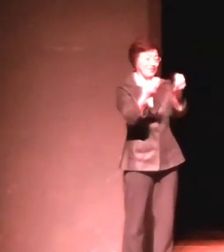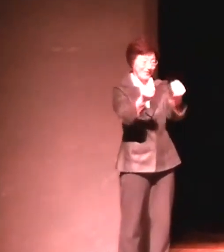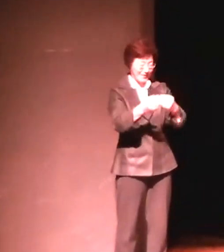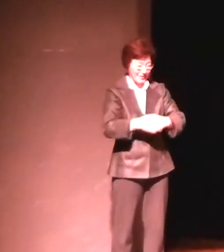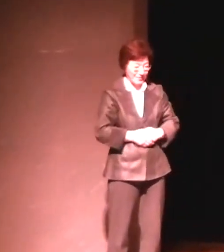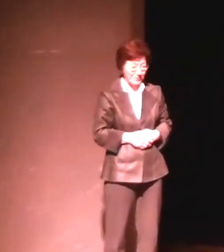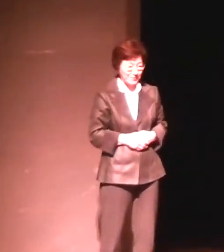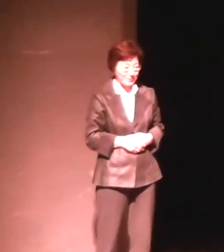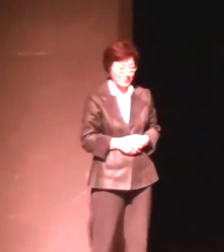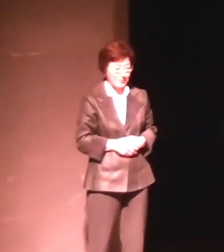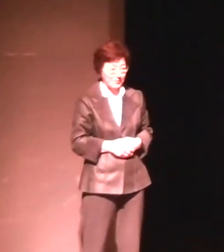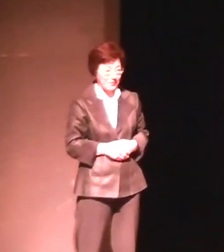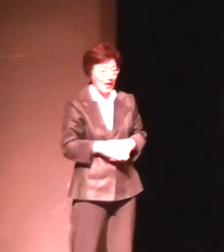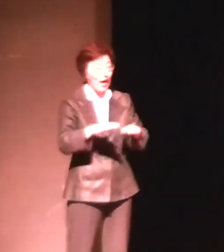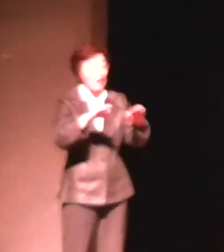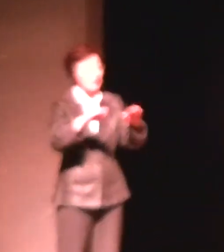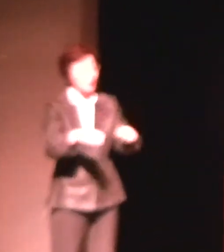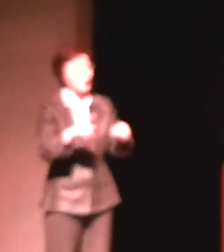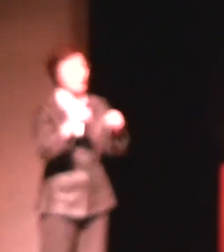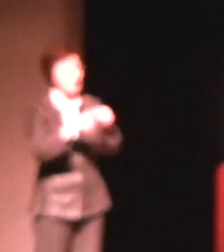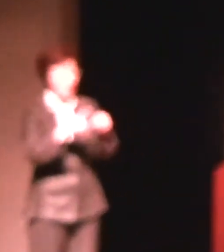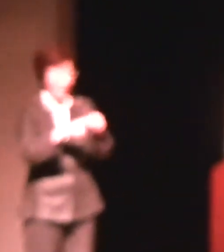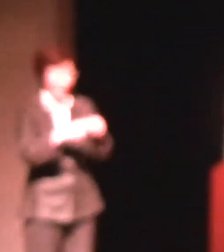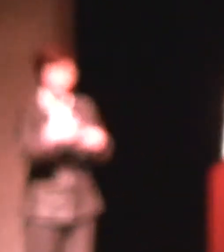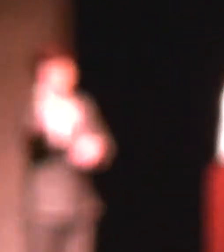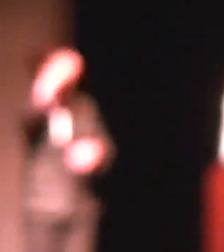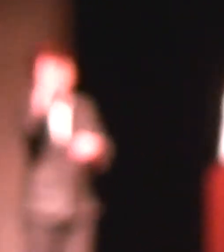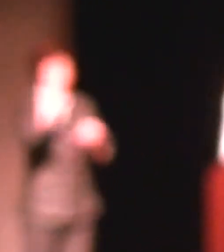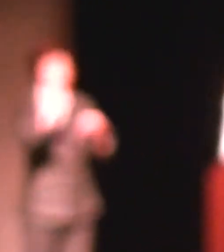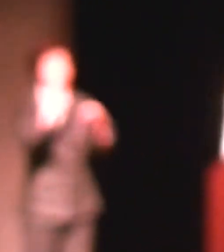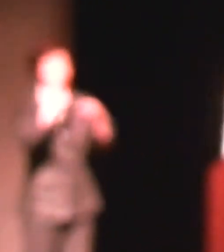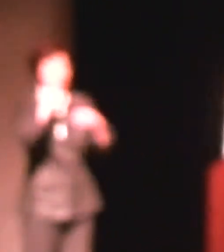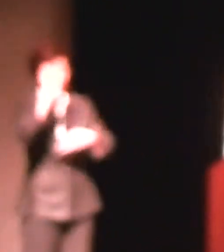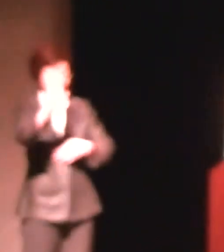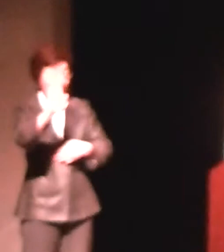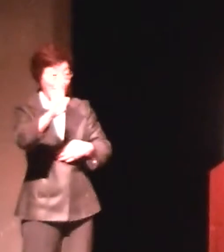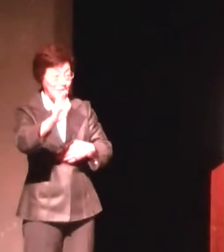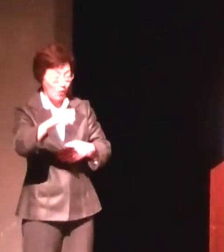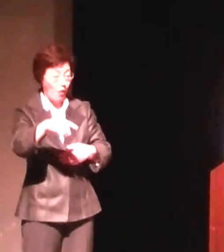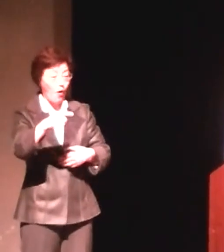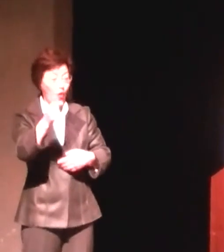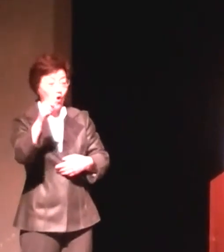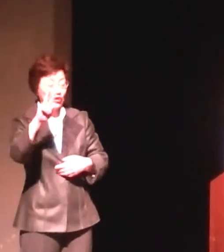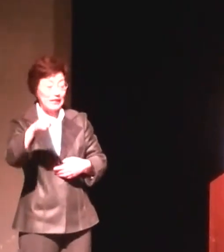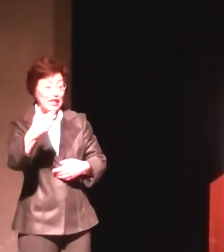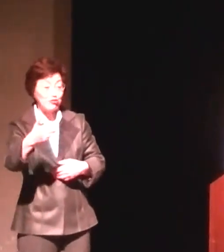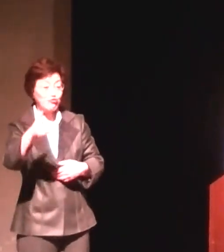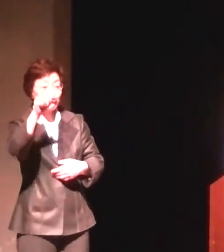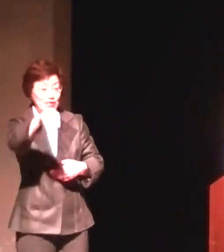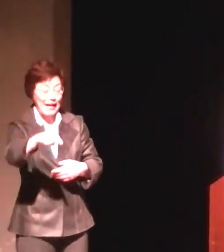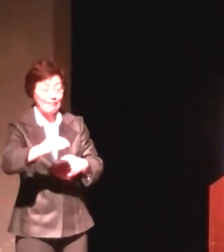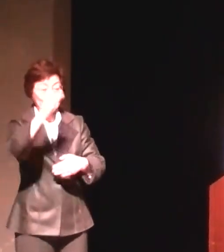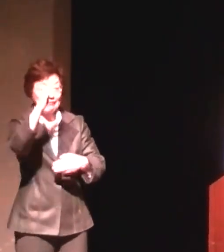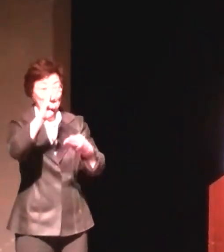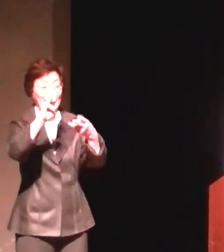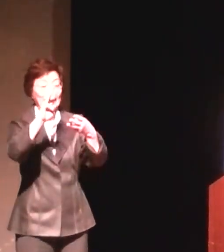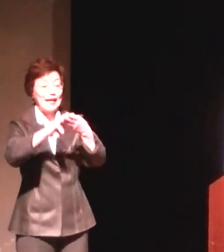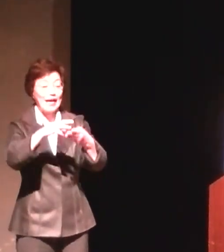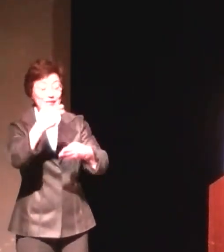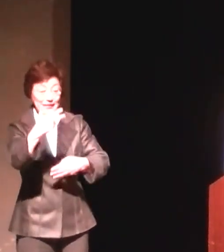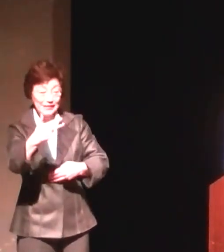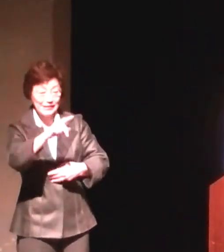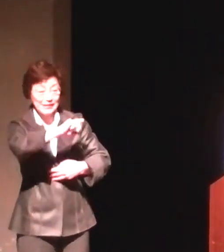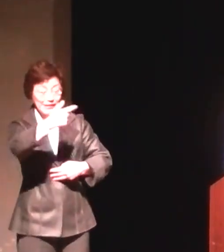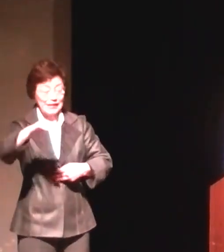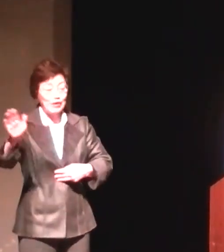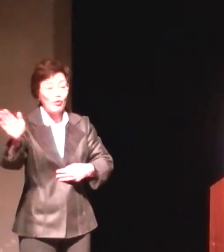それでは本日のために岩手県陸前高田市や宮城県南三陸町からお越しいただ